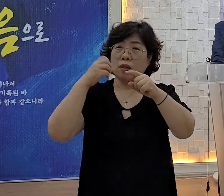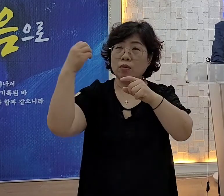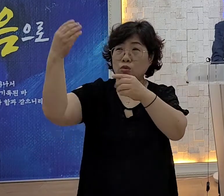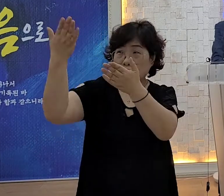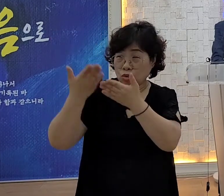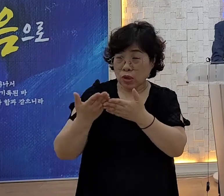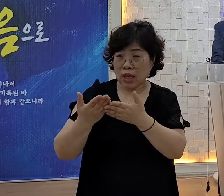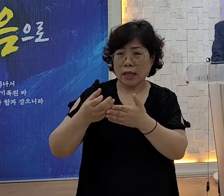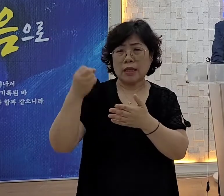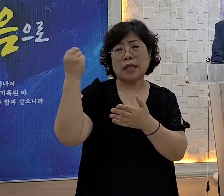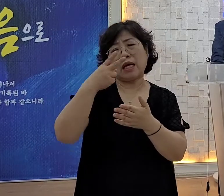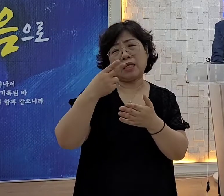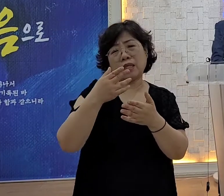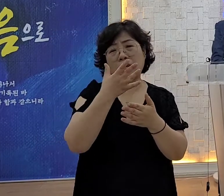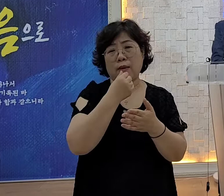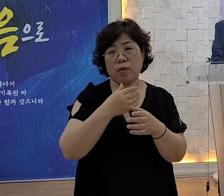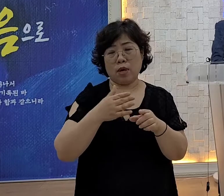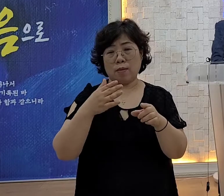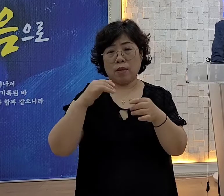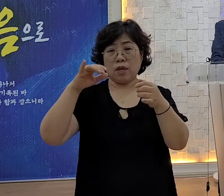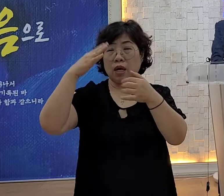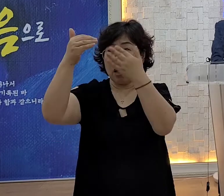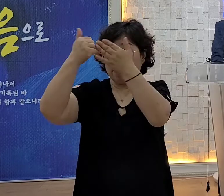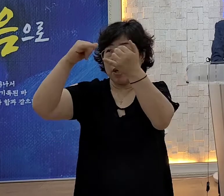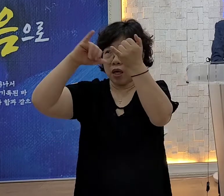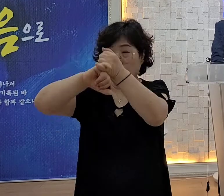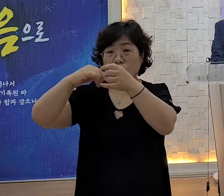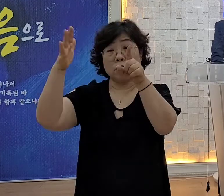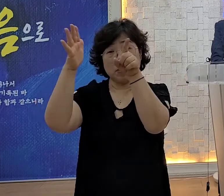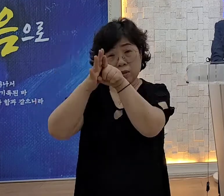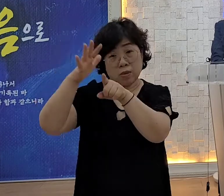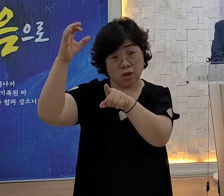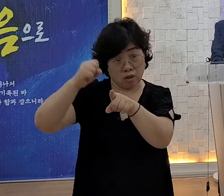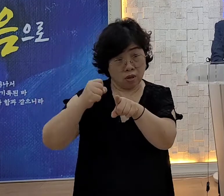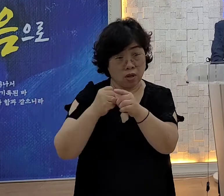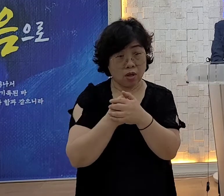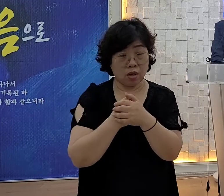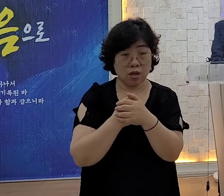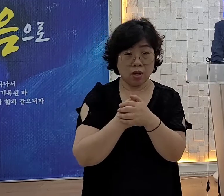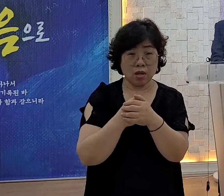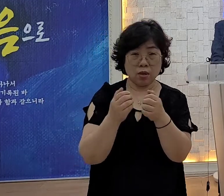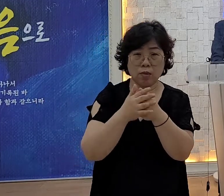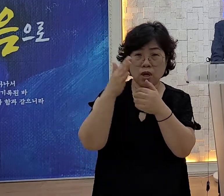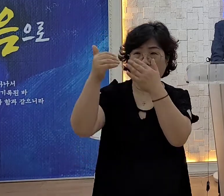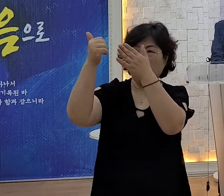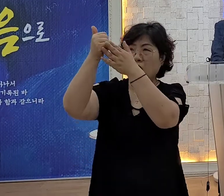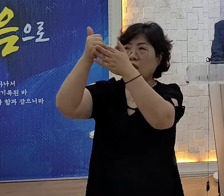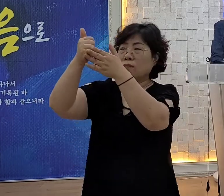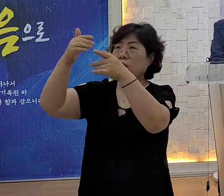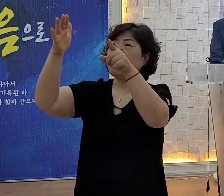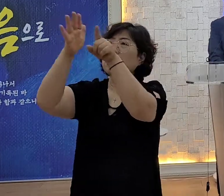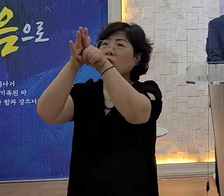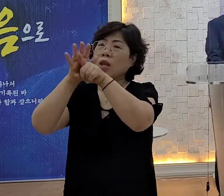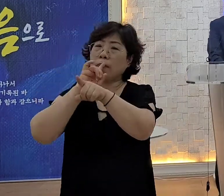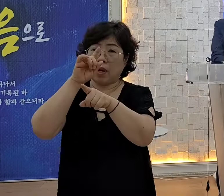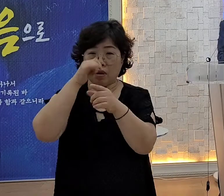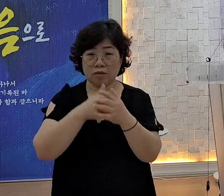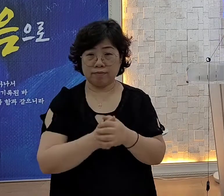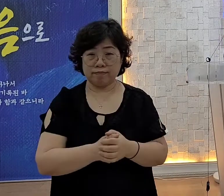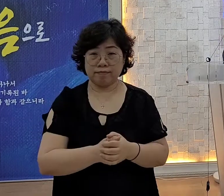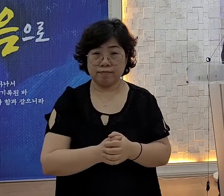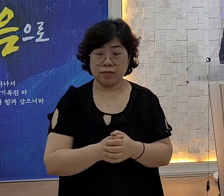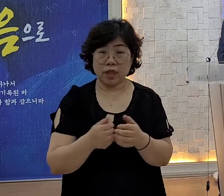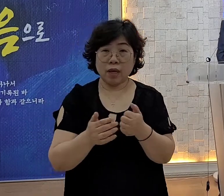한번 아브라함은 이 약속을 믿었다. 즉 하나님을 믿었다는 거예요. 그래서 하나님은